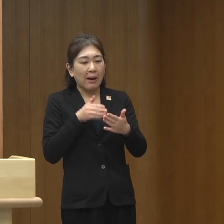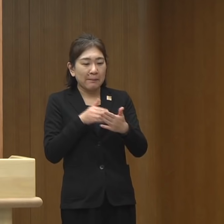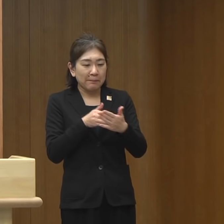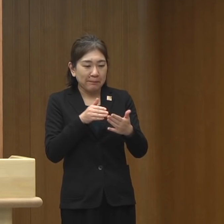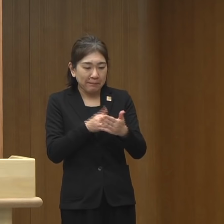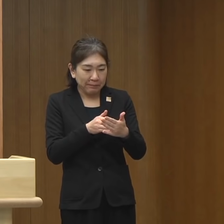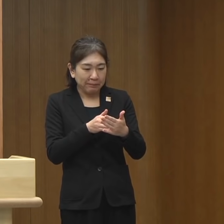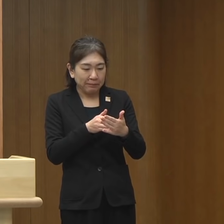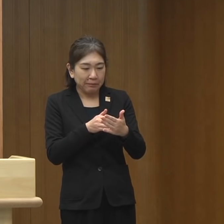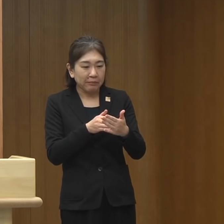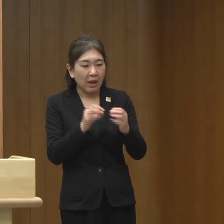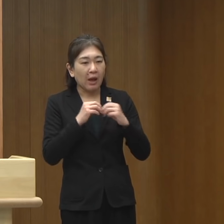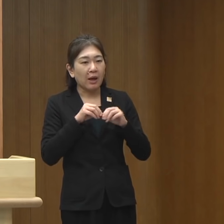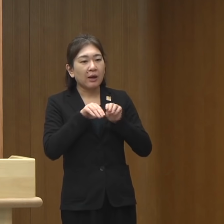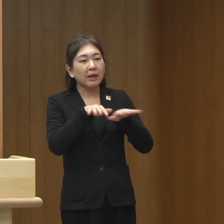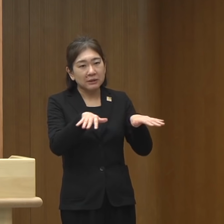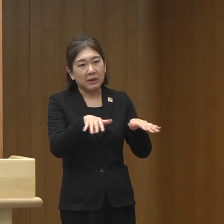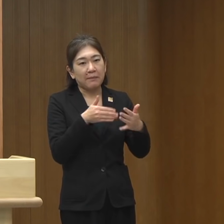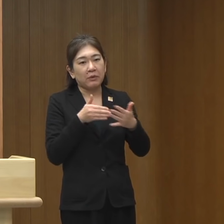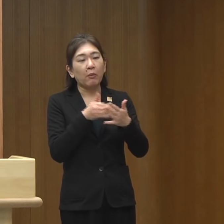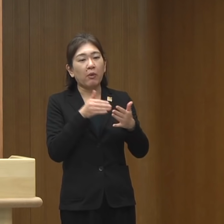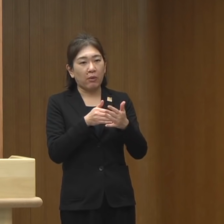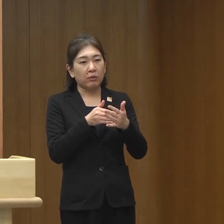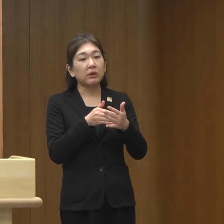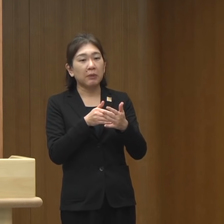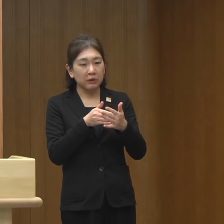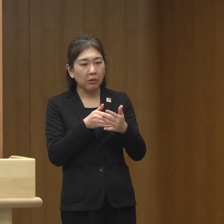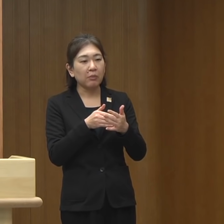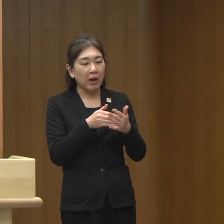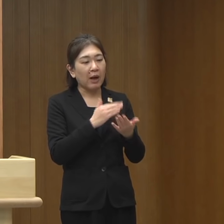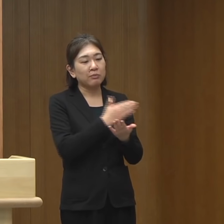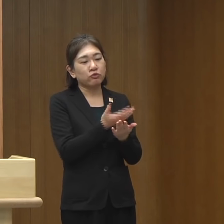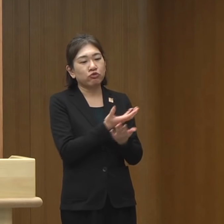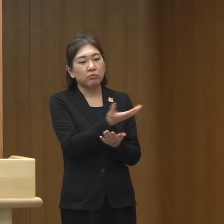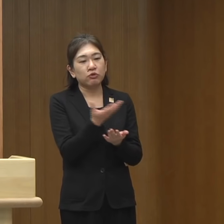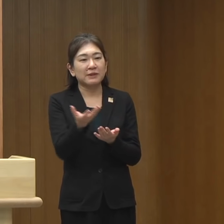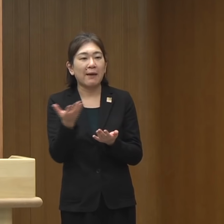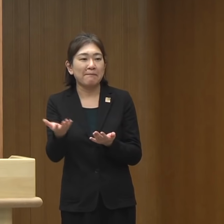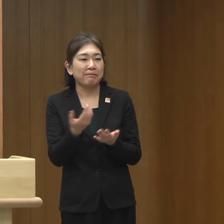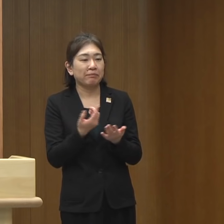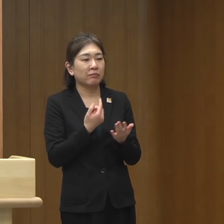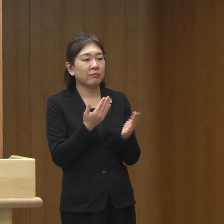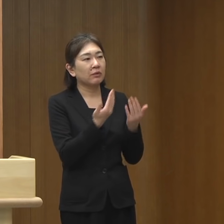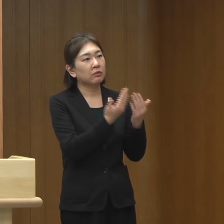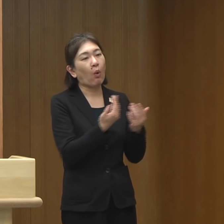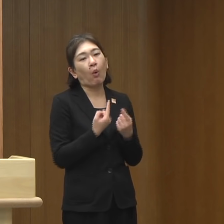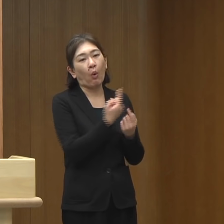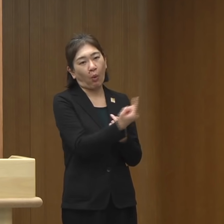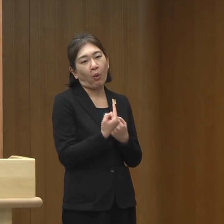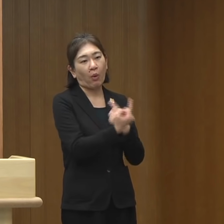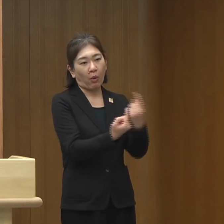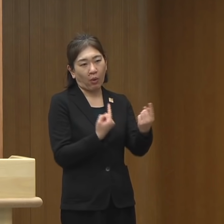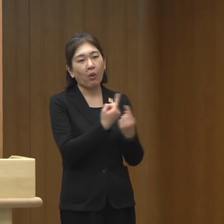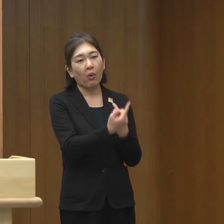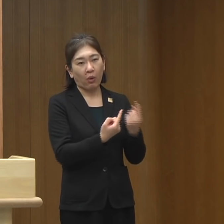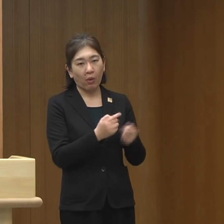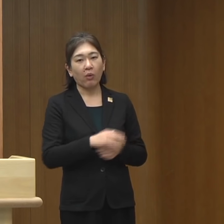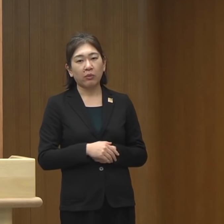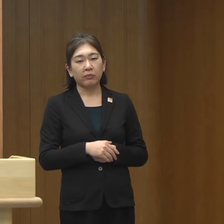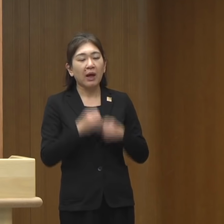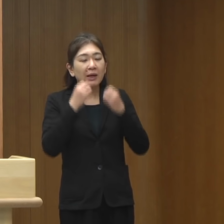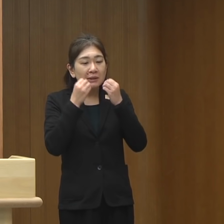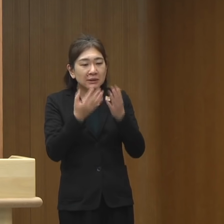登校にも取り組んでいただいて、感染拡大防止と学校活動を両立をさせ、新学期